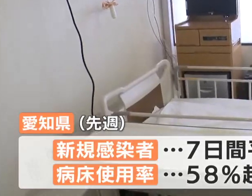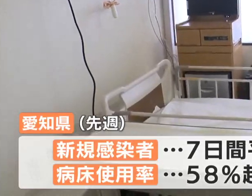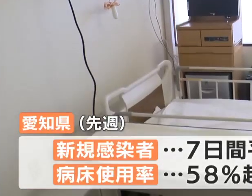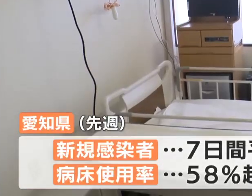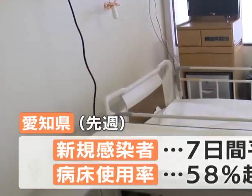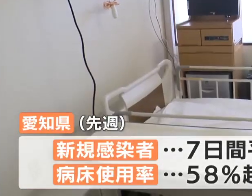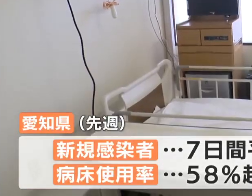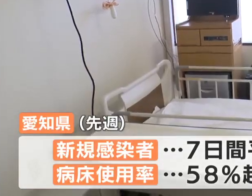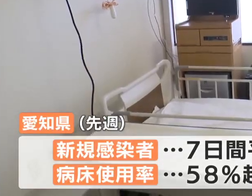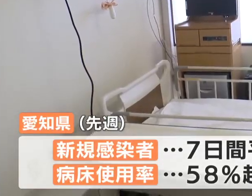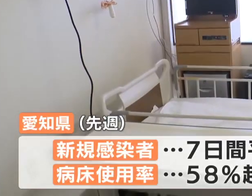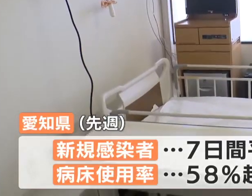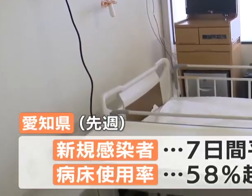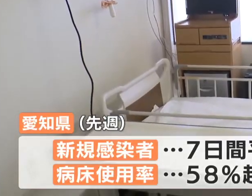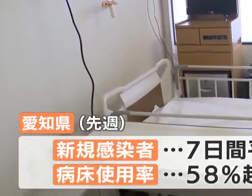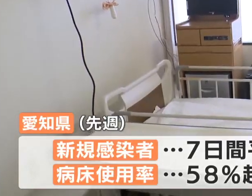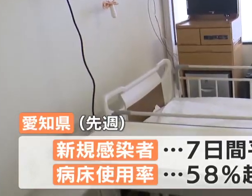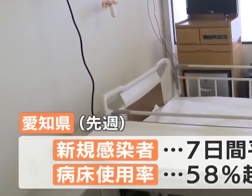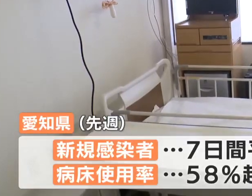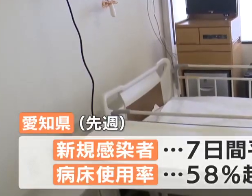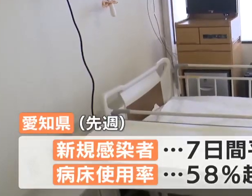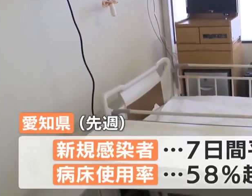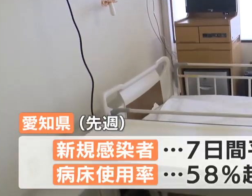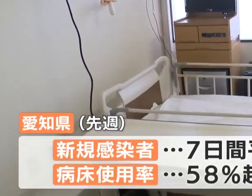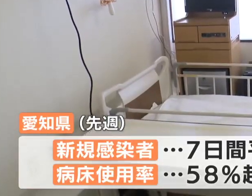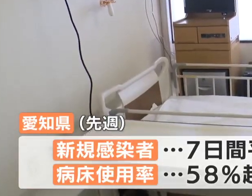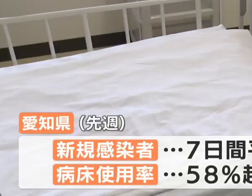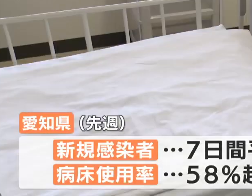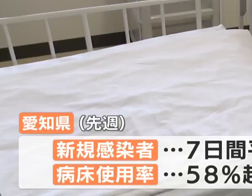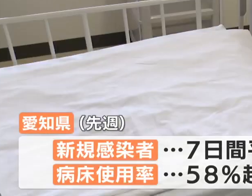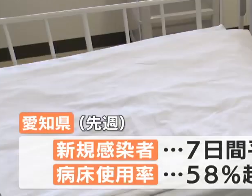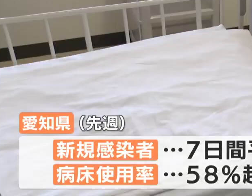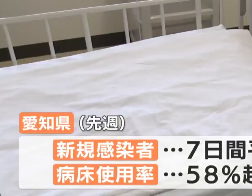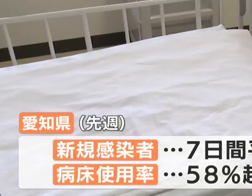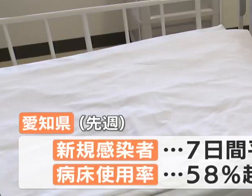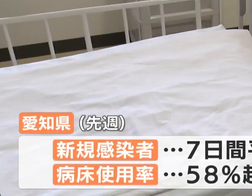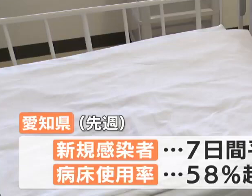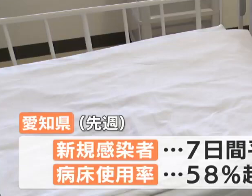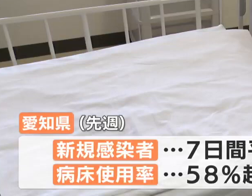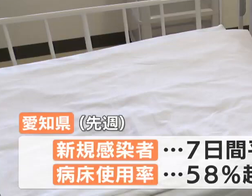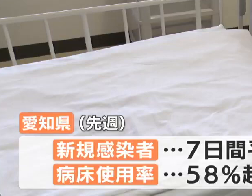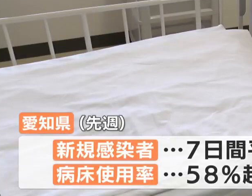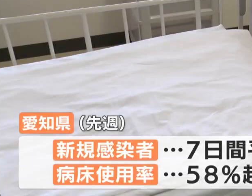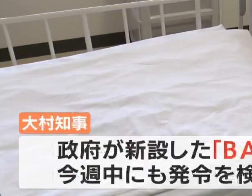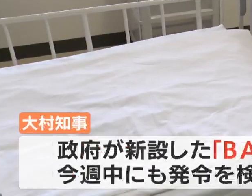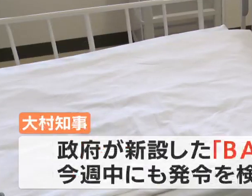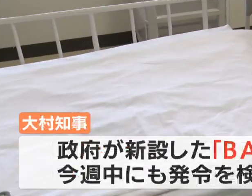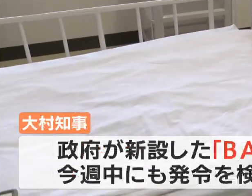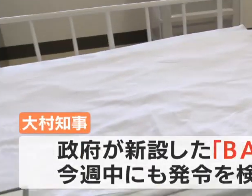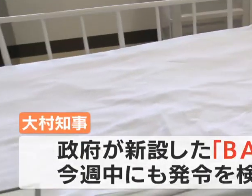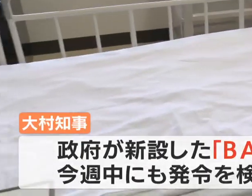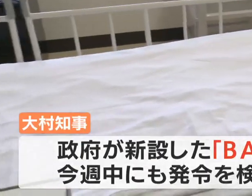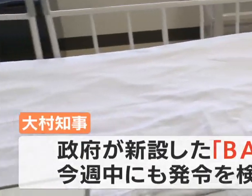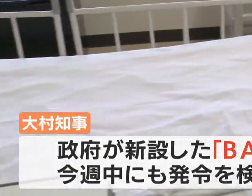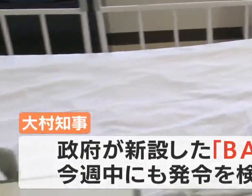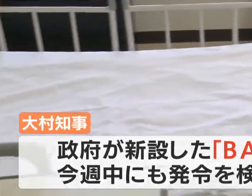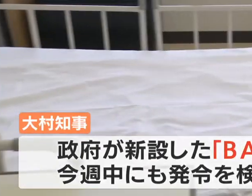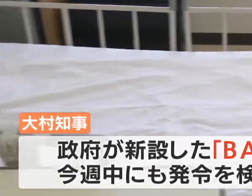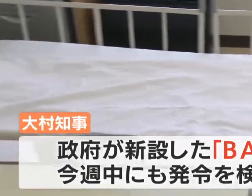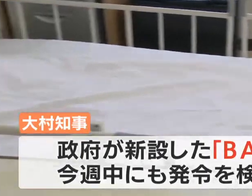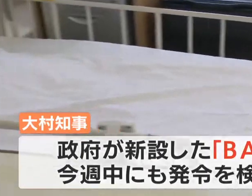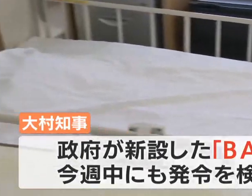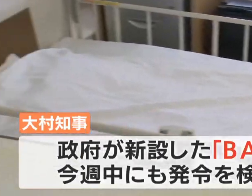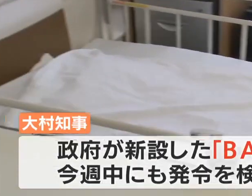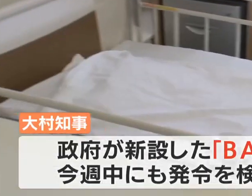がおよそ1万3000人で病床使用率が58%を超えたことなどを踏まえ政府が新設した